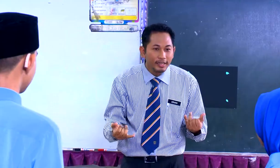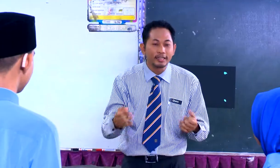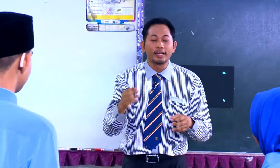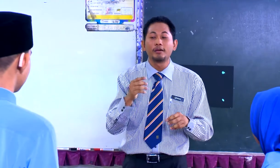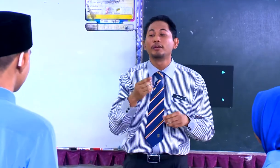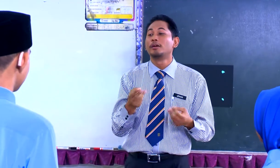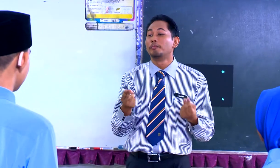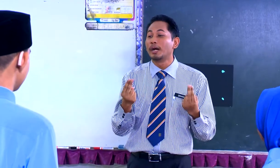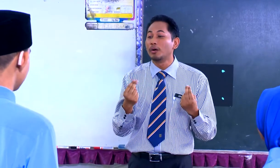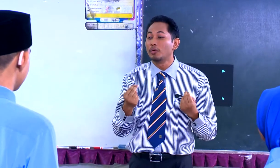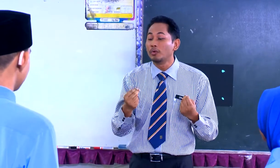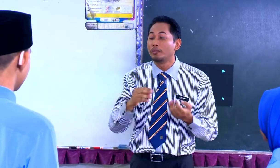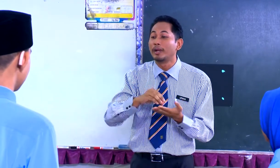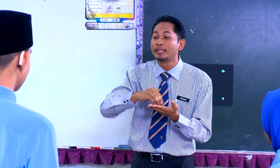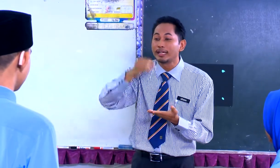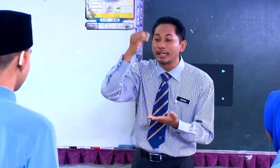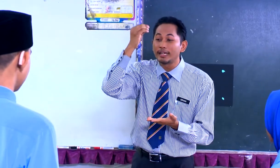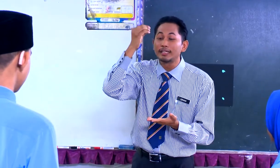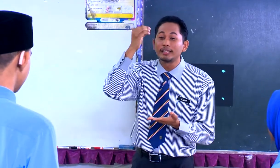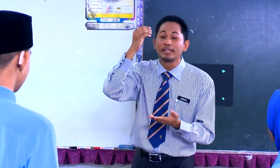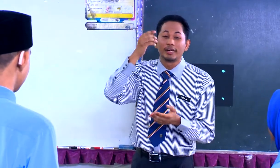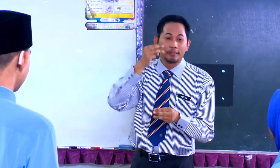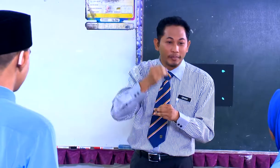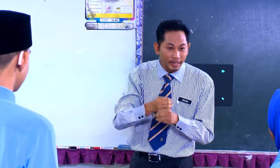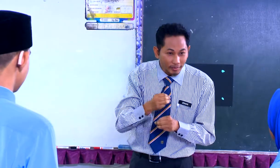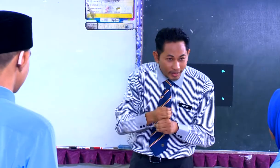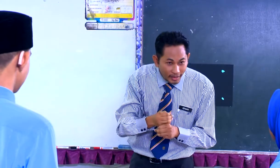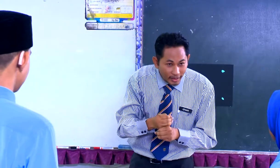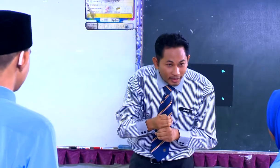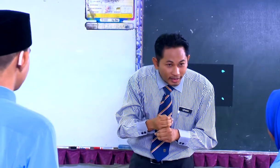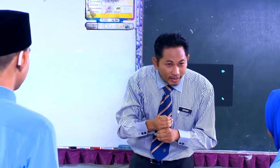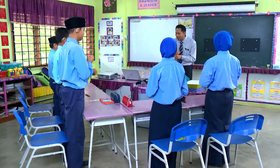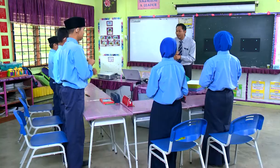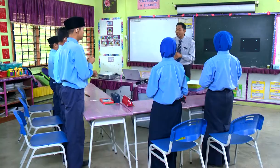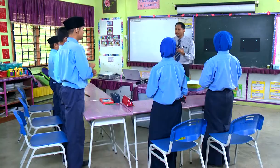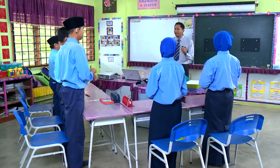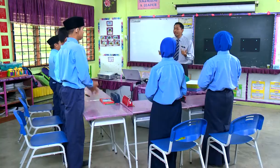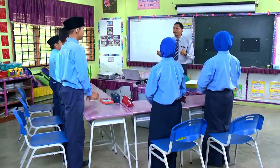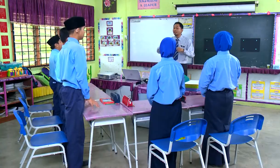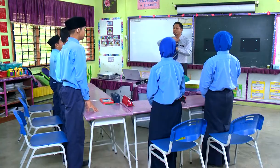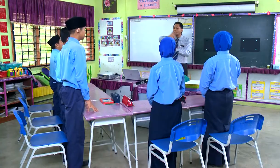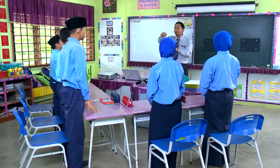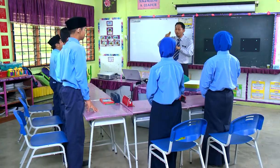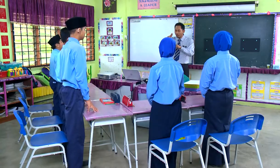kita mahu belajar matematik. Okey, sekarang semua duduk.